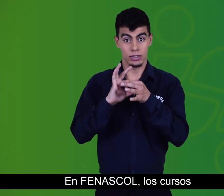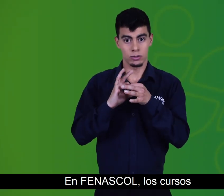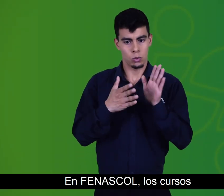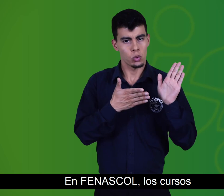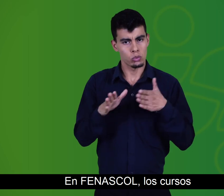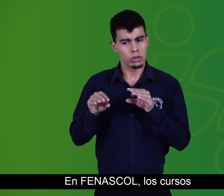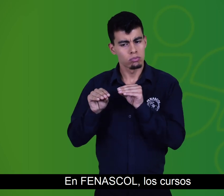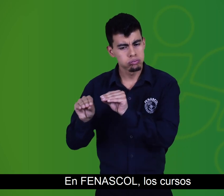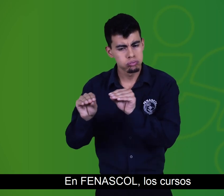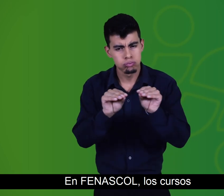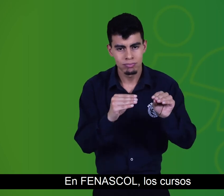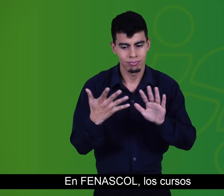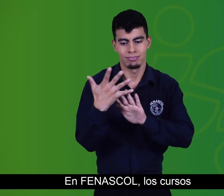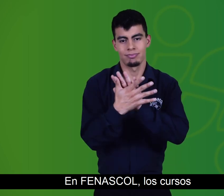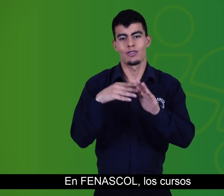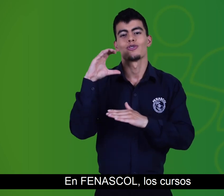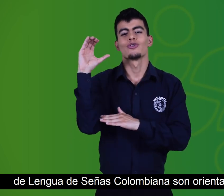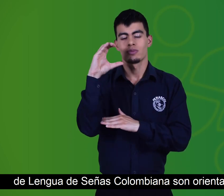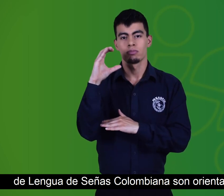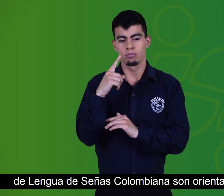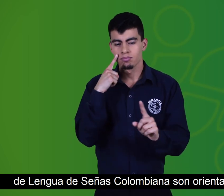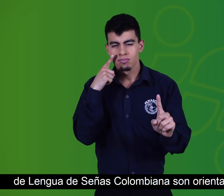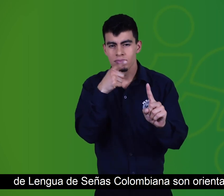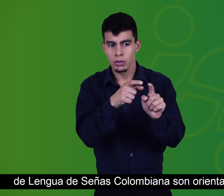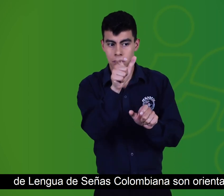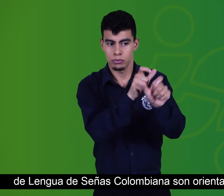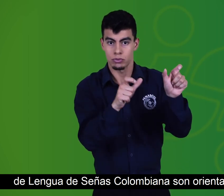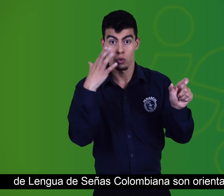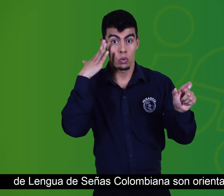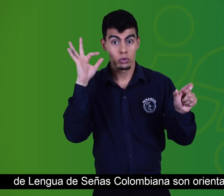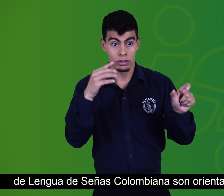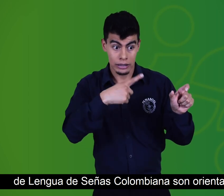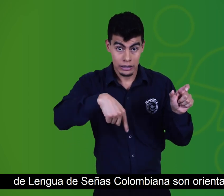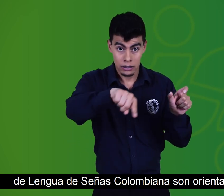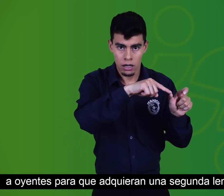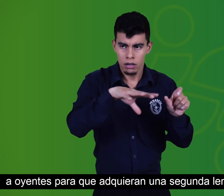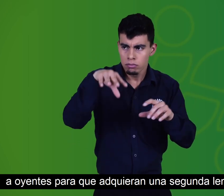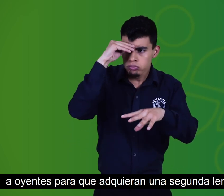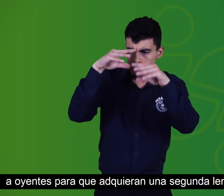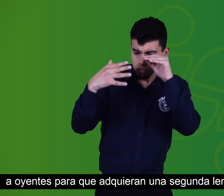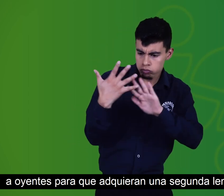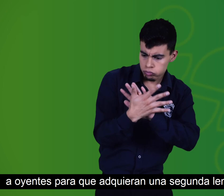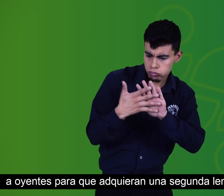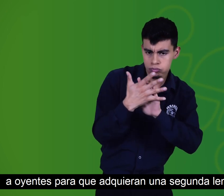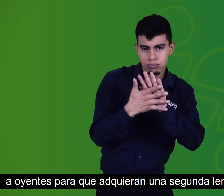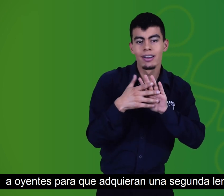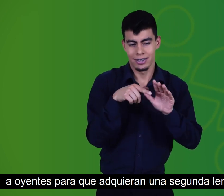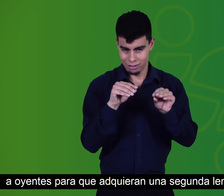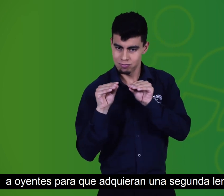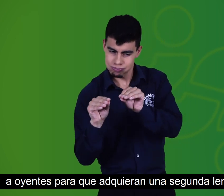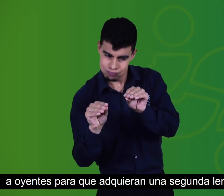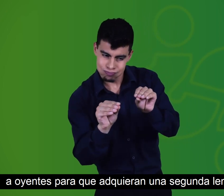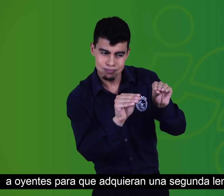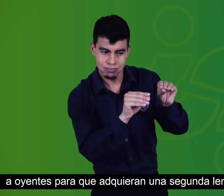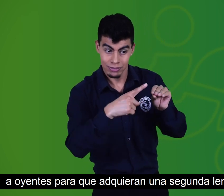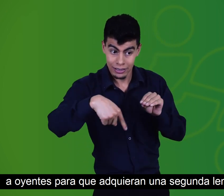En FENASCOL, los cursos de lengua de señas colombiana son orientados a oyentes para que adquieran una segunda